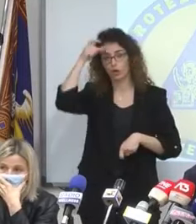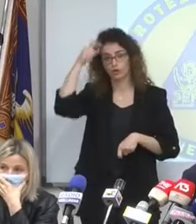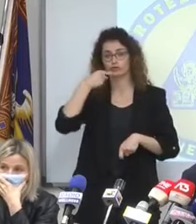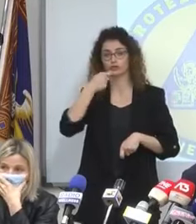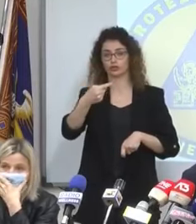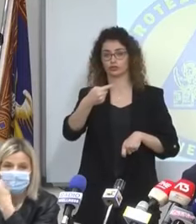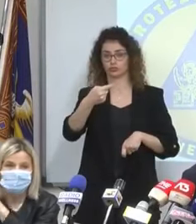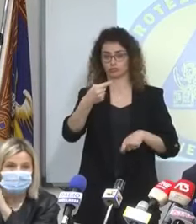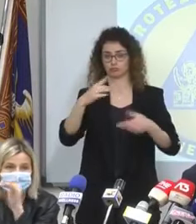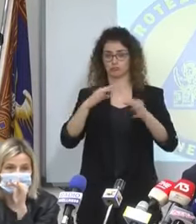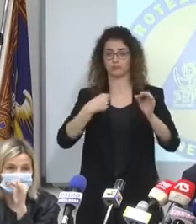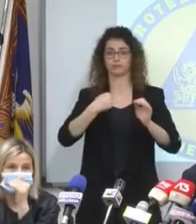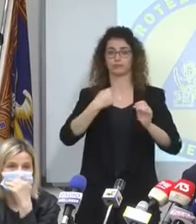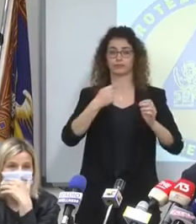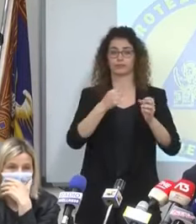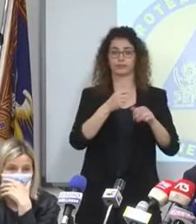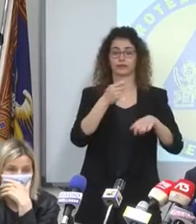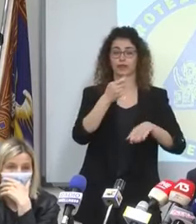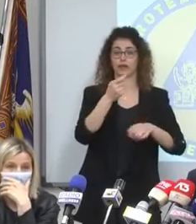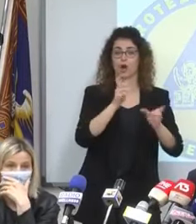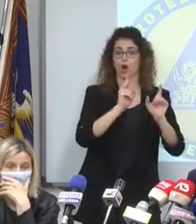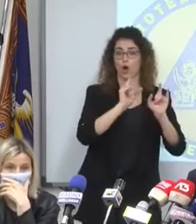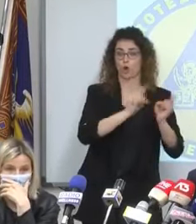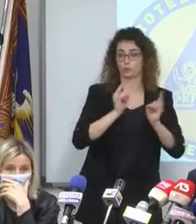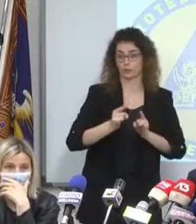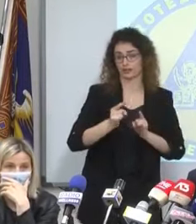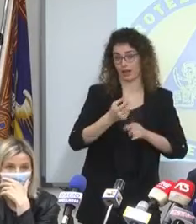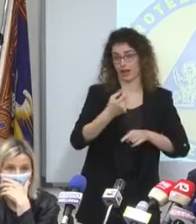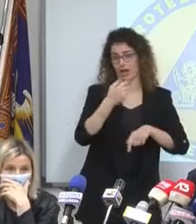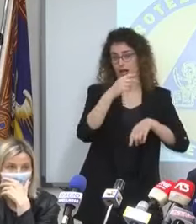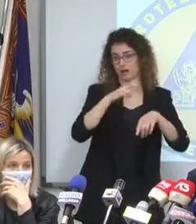un'indicazione, sanitari, tutti,